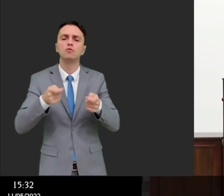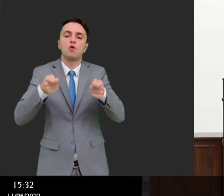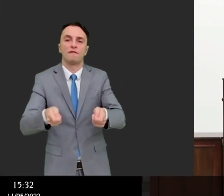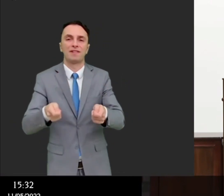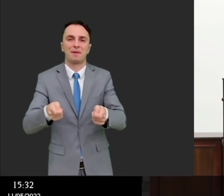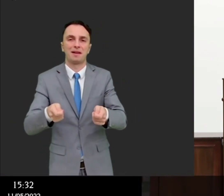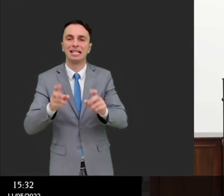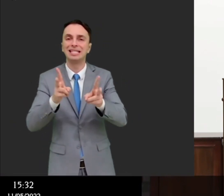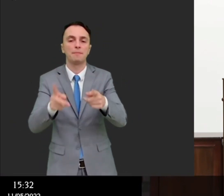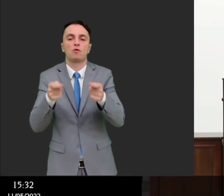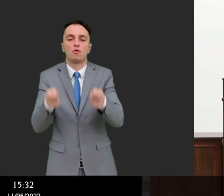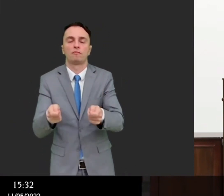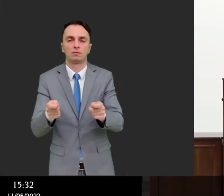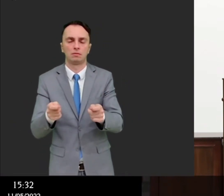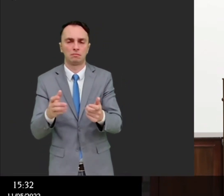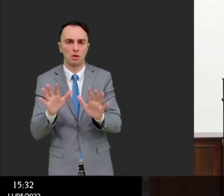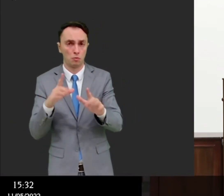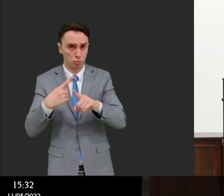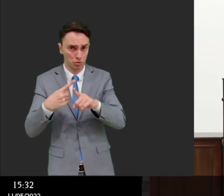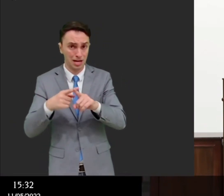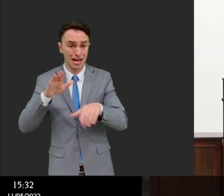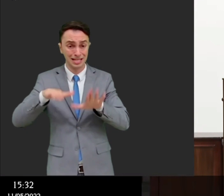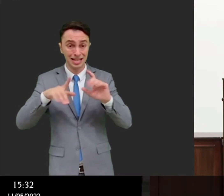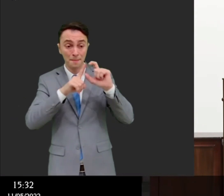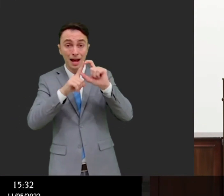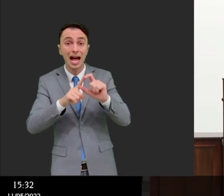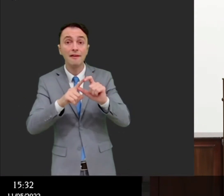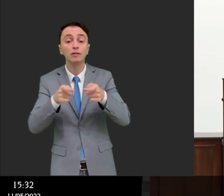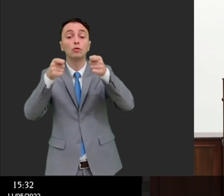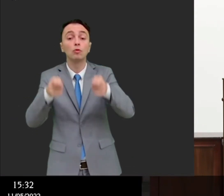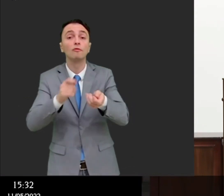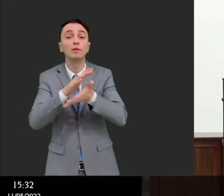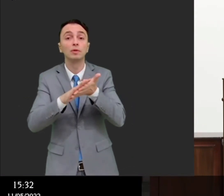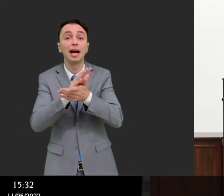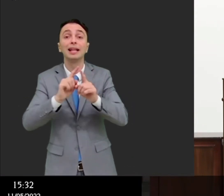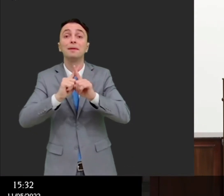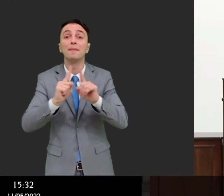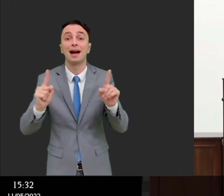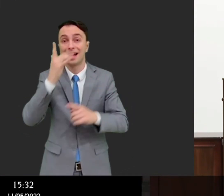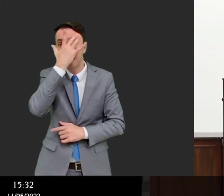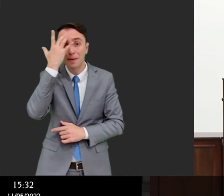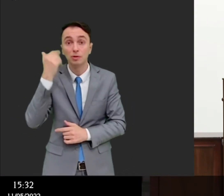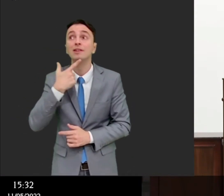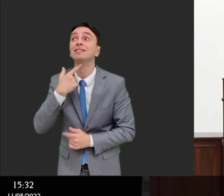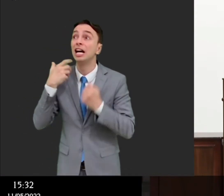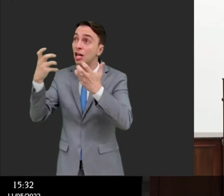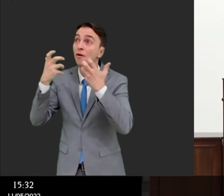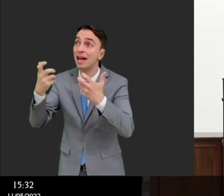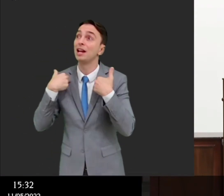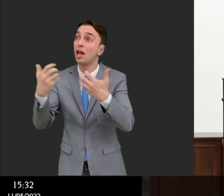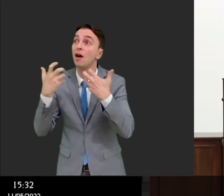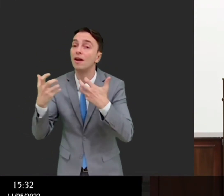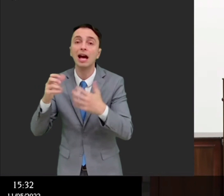a pessoa quer alguma coisa, a palavra não falou nada, mas ele já entendeu que é para ele ir, e não